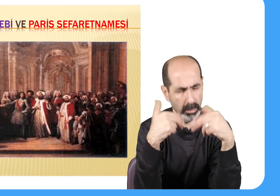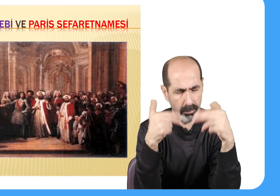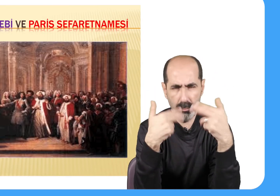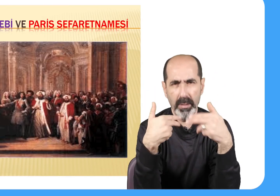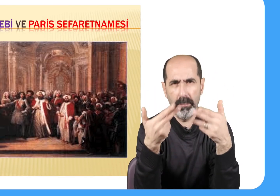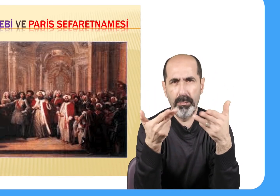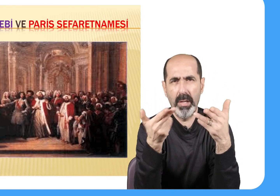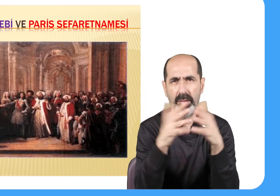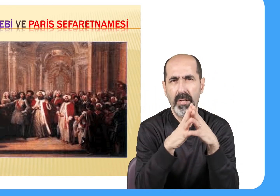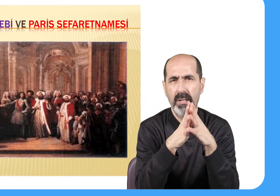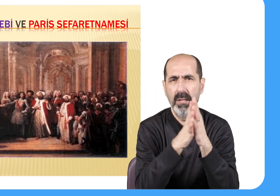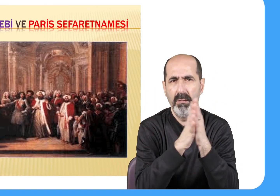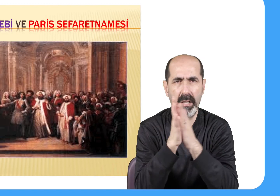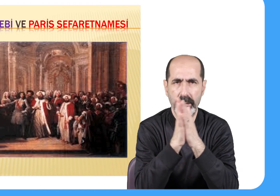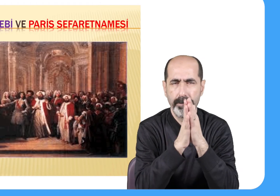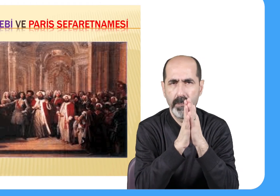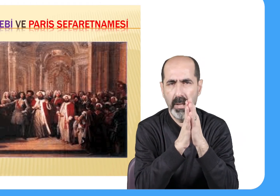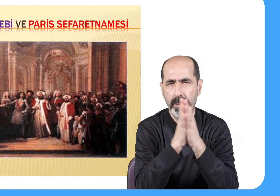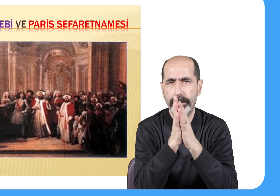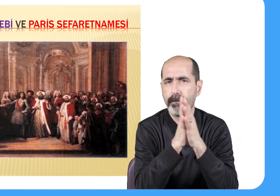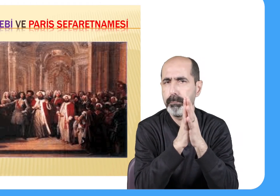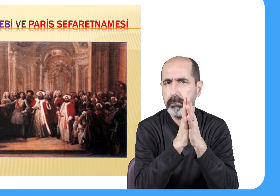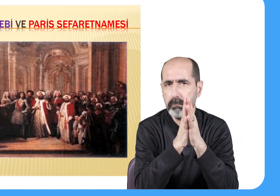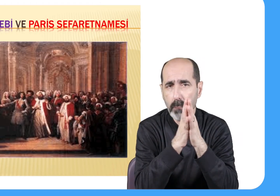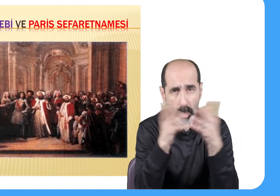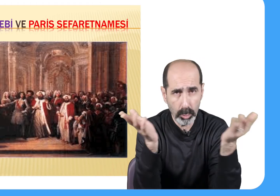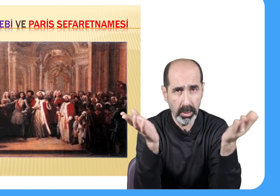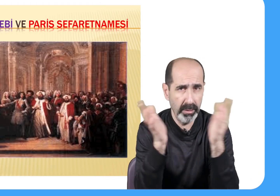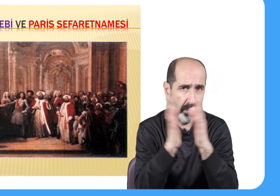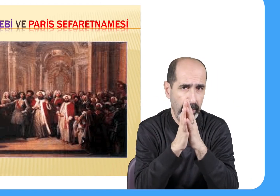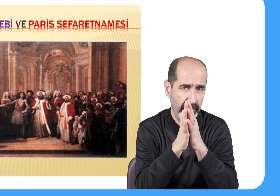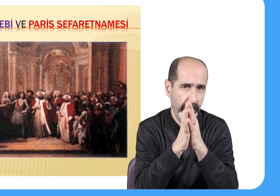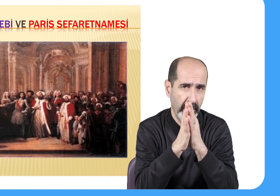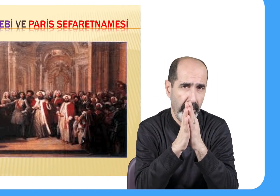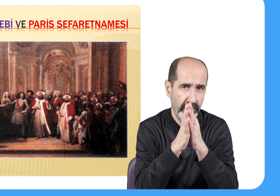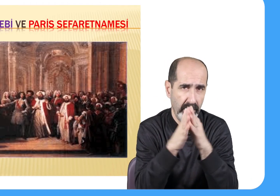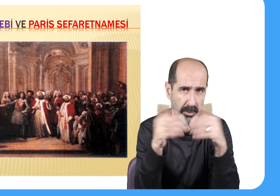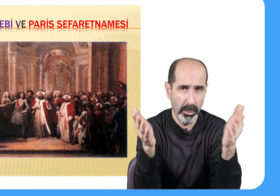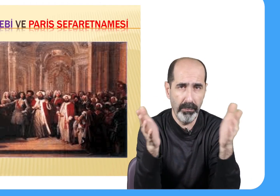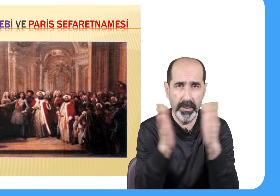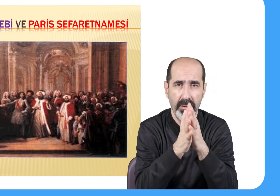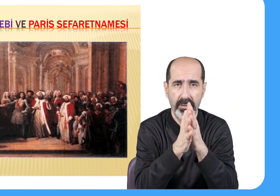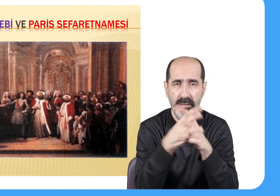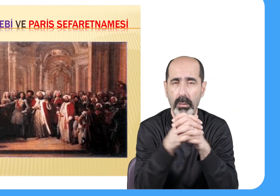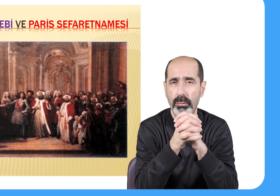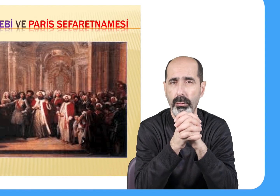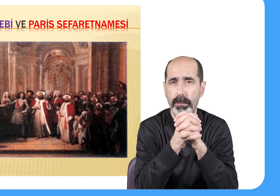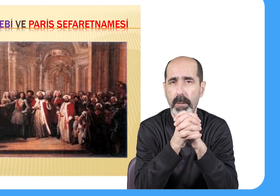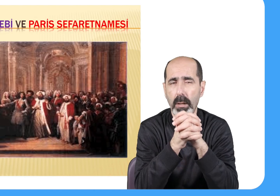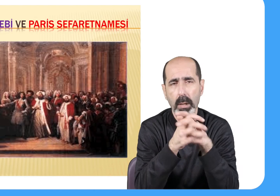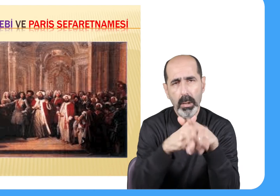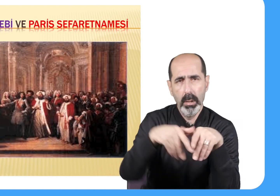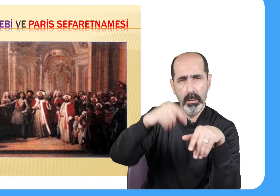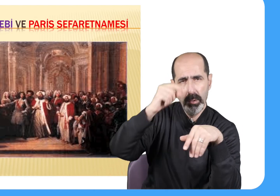bazı Osmanlı bir Fransız hayranlığı vardır zaten okullarında bile resmi yabancı dil bir dönem Fransızca